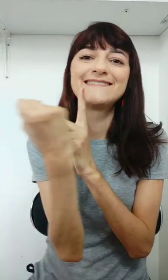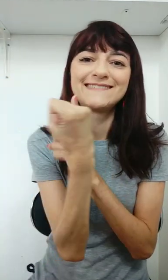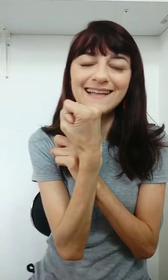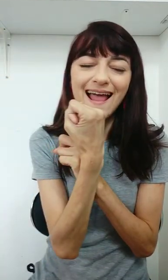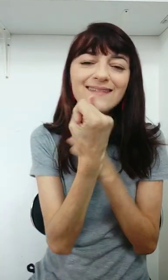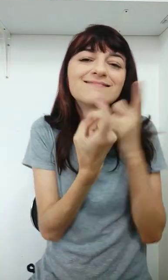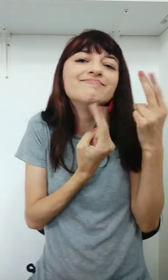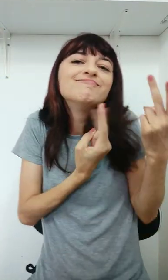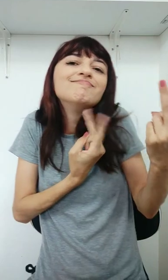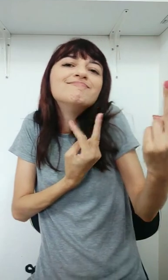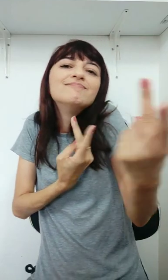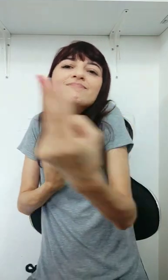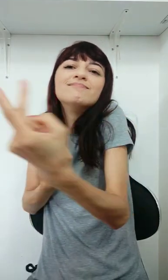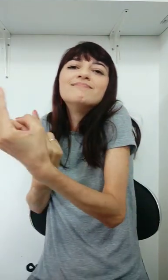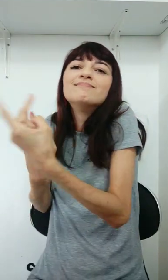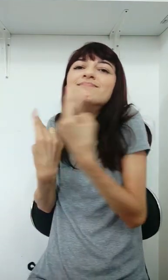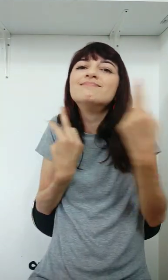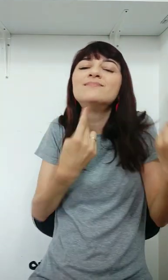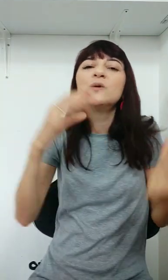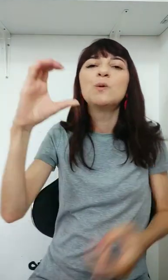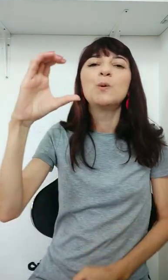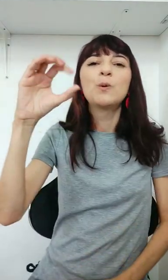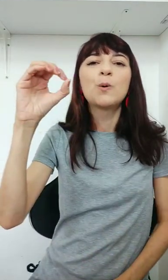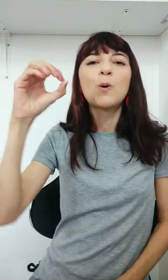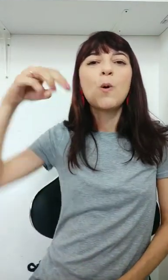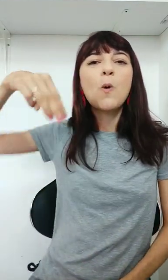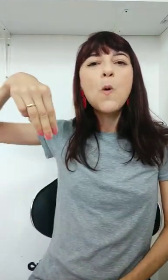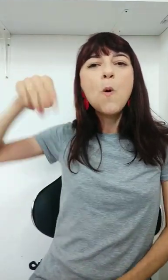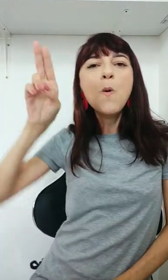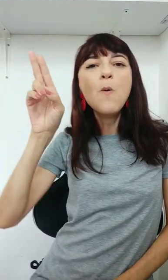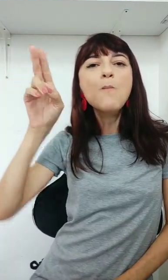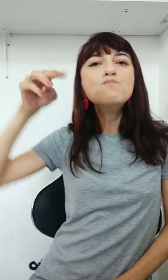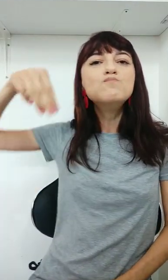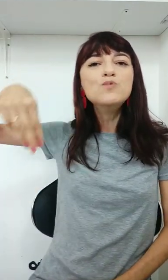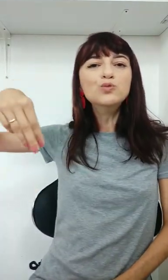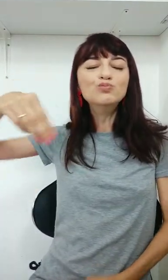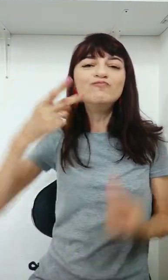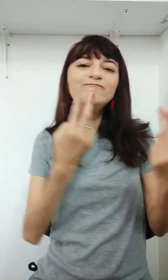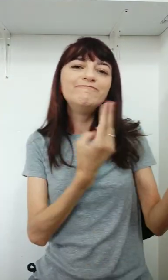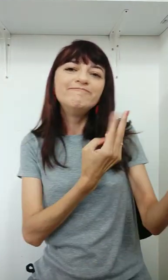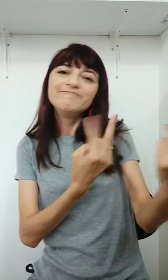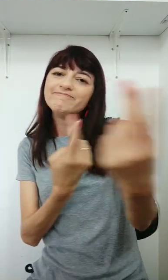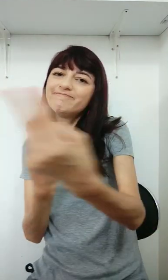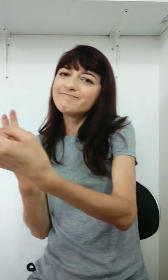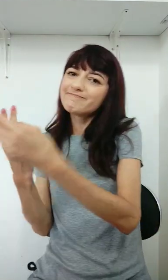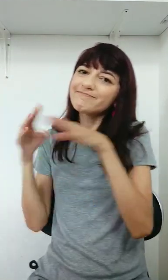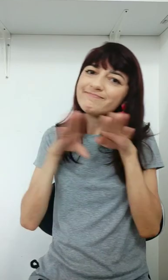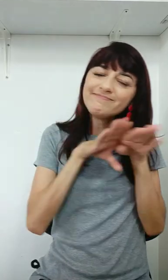pegando esses costumes, essas formas de escrever, influenciadas pelo ambiente social que elas